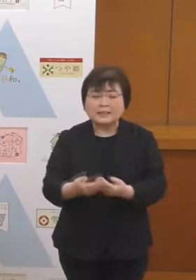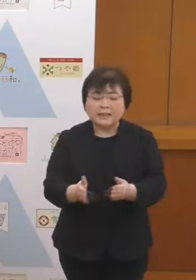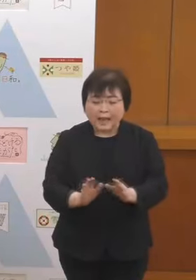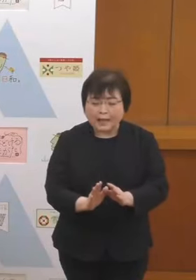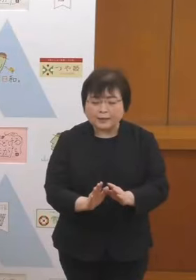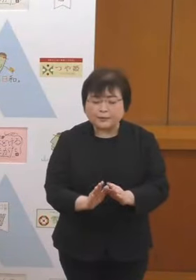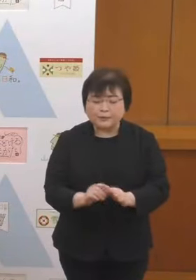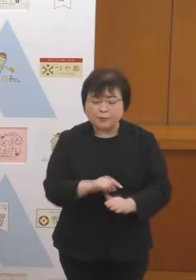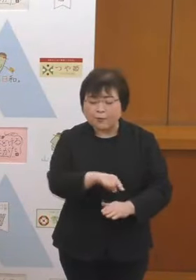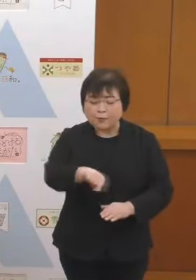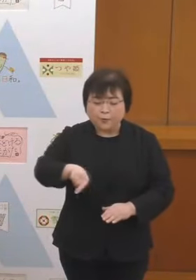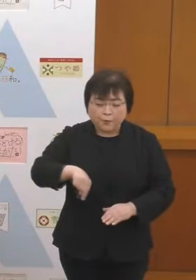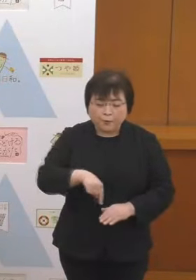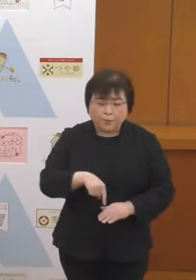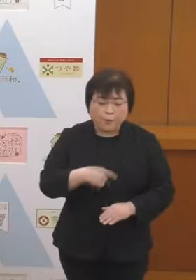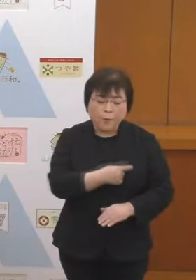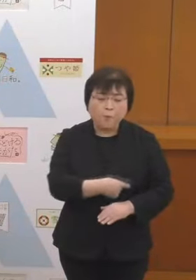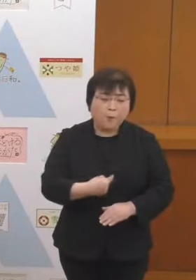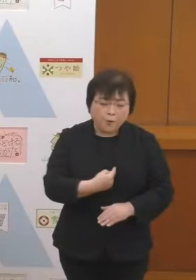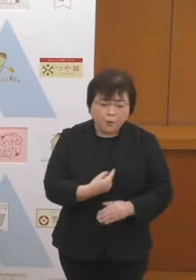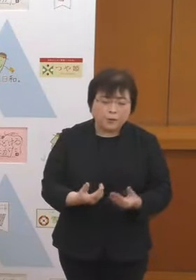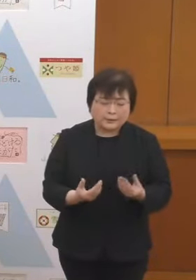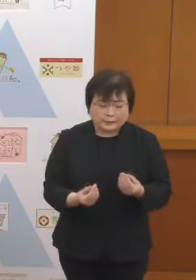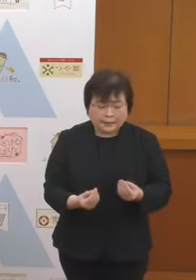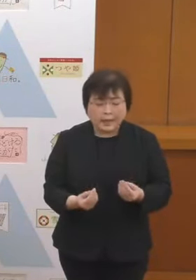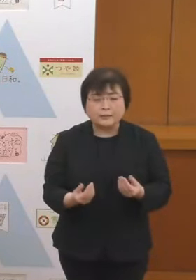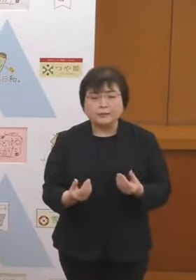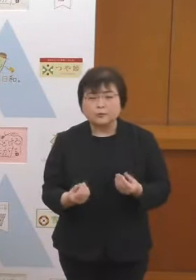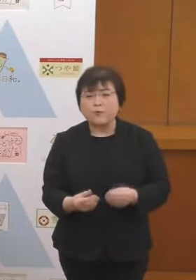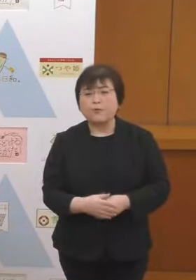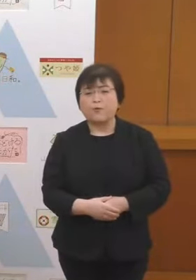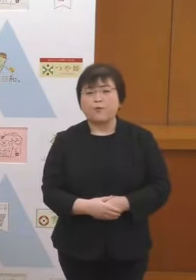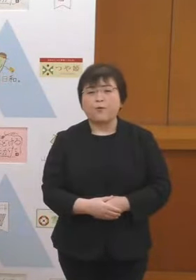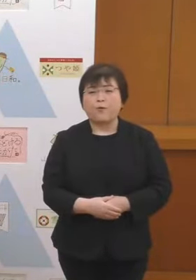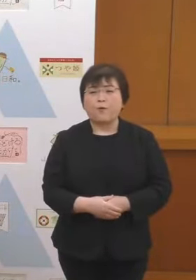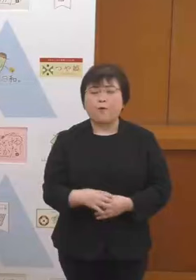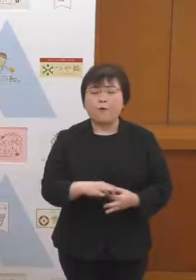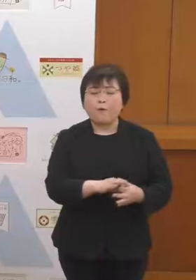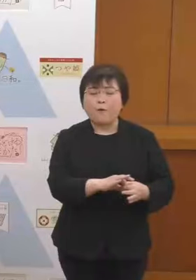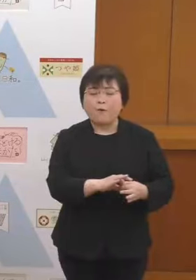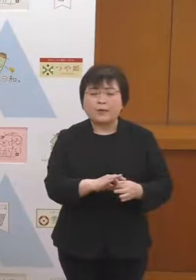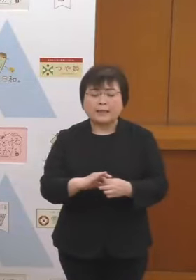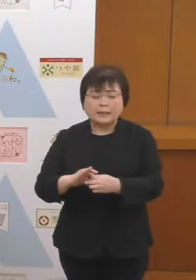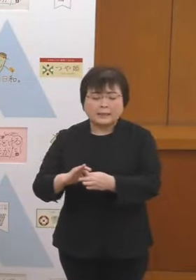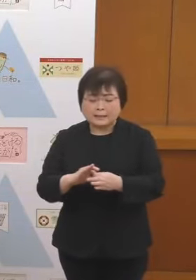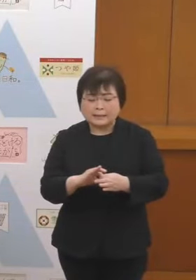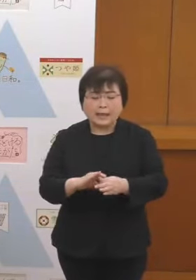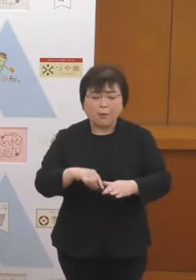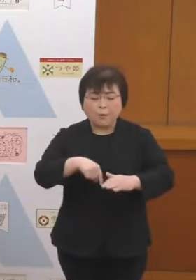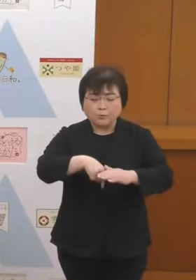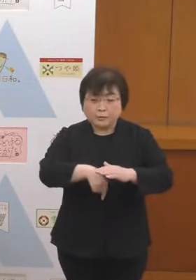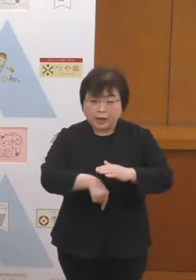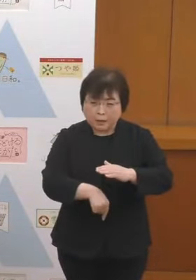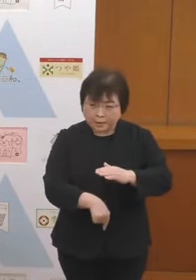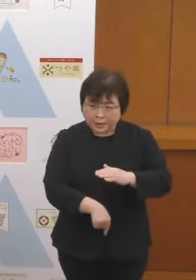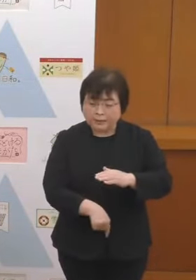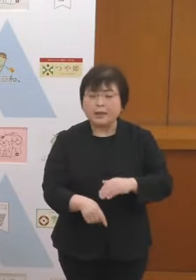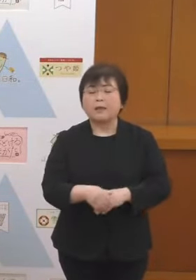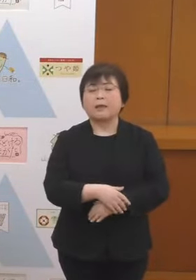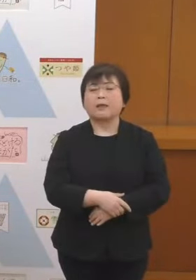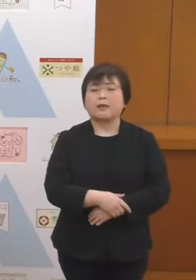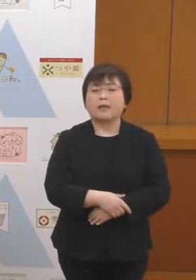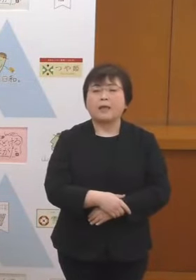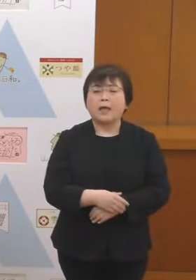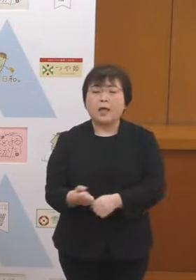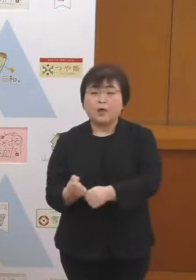その思いをですねしっかり絆というものを深めながらあの